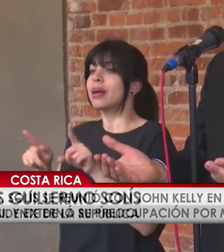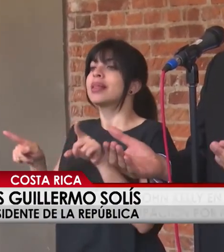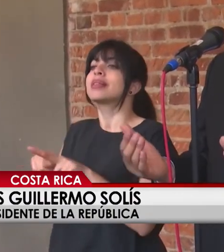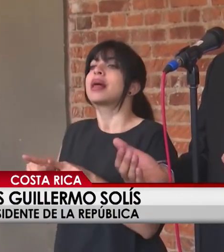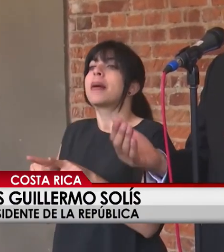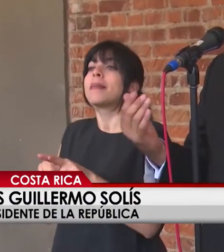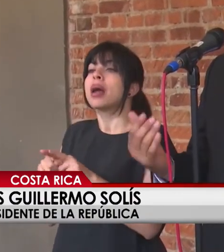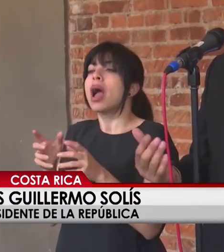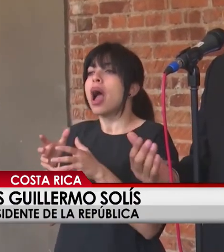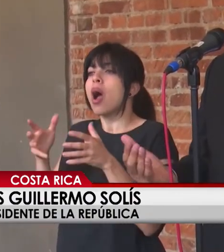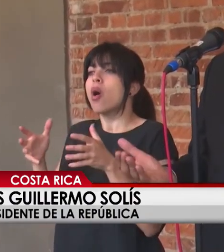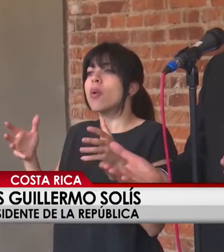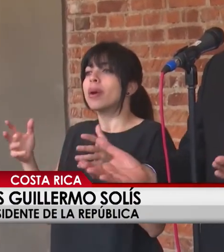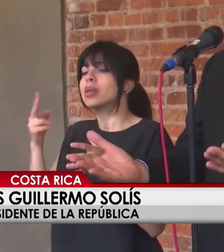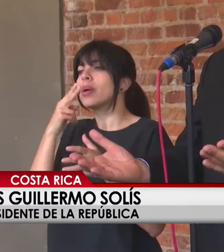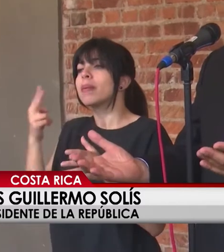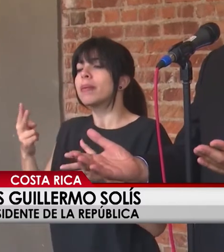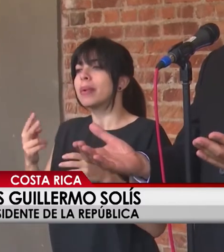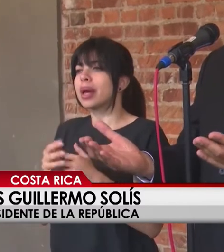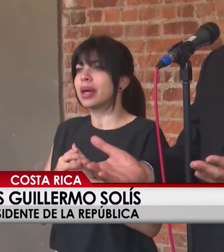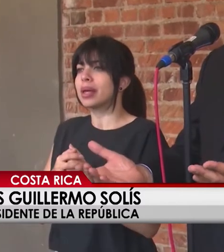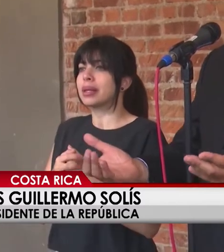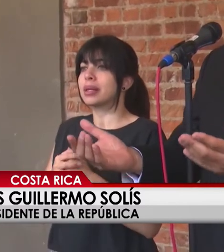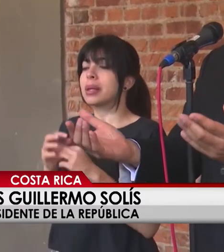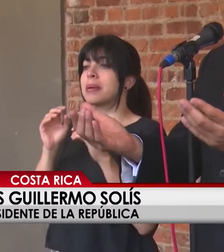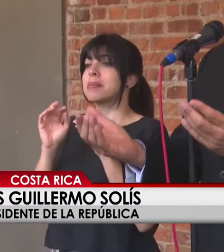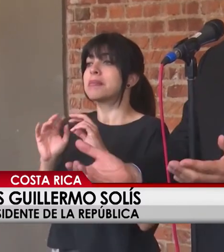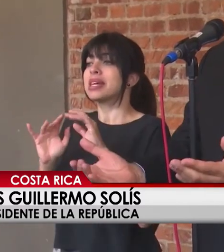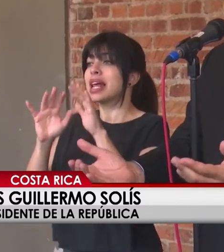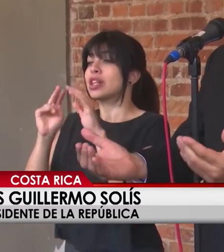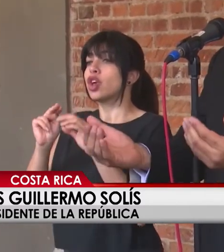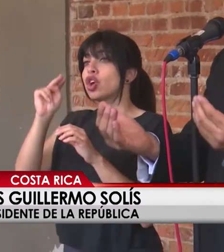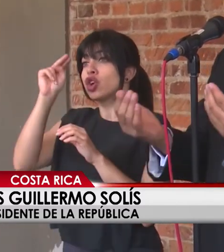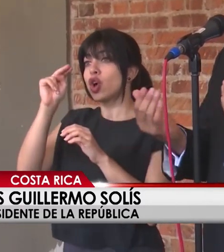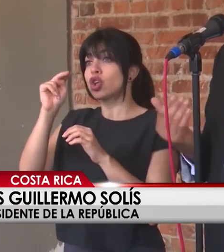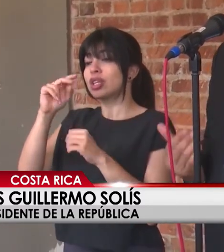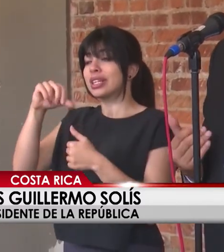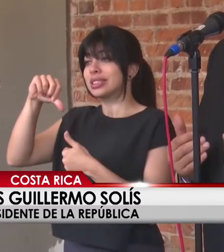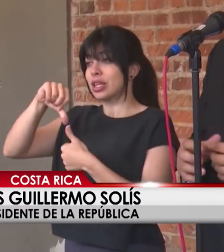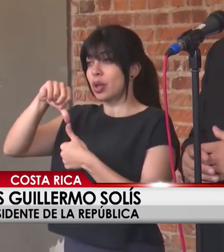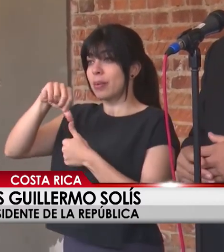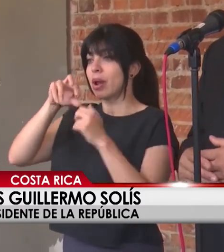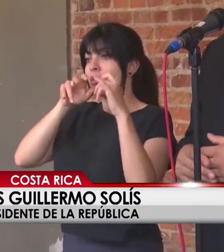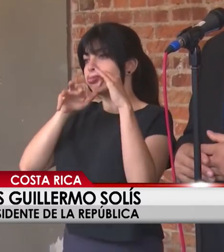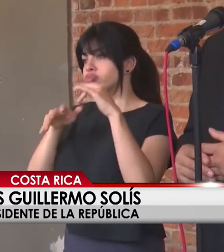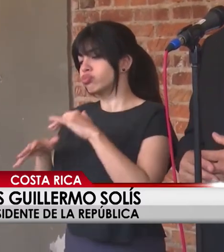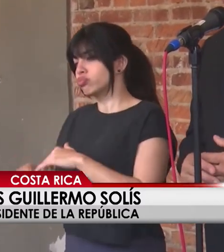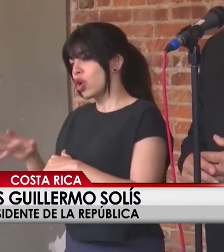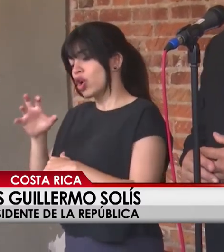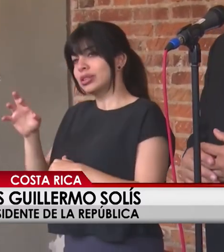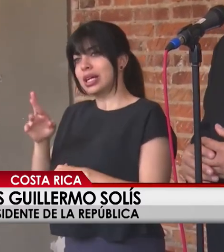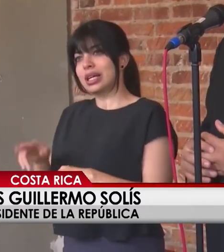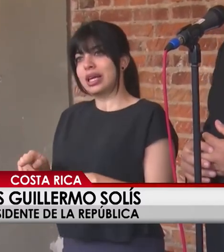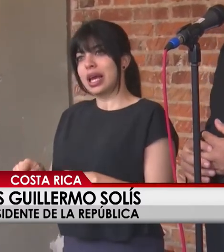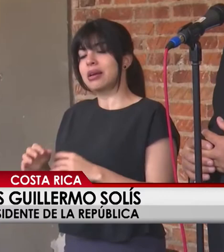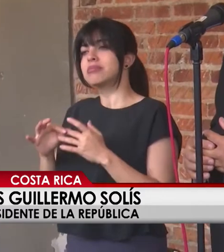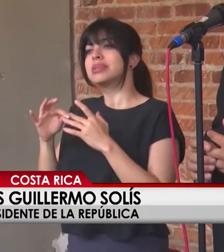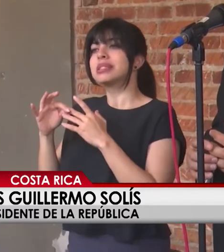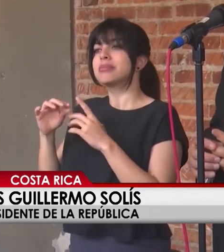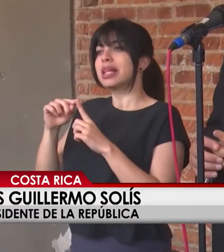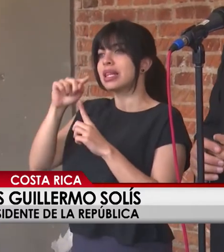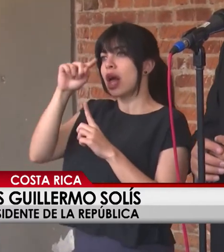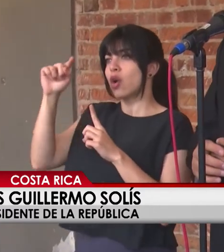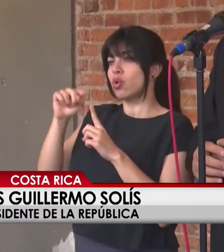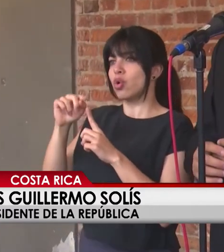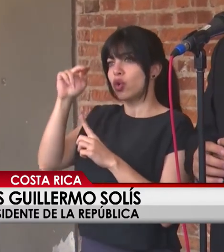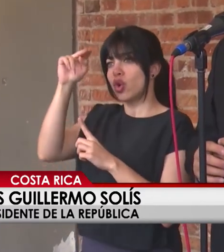sino el incremento que vemos de migrantes del norte de Centroamérica hacia Costa Rica, particularmente del Triángulo